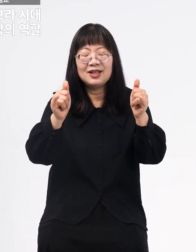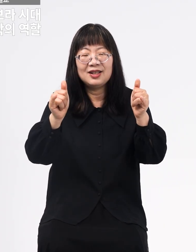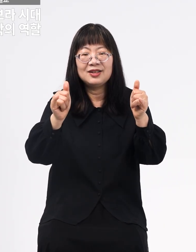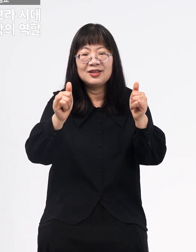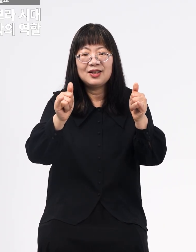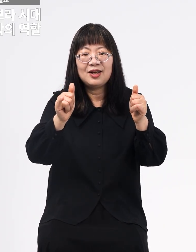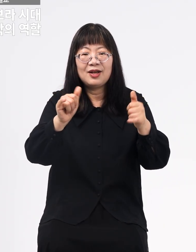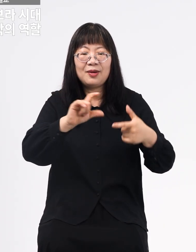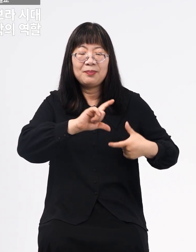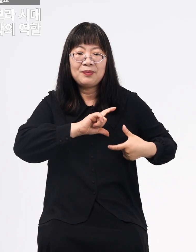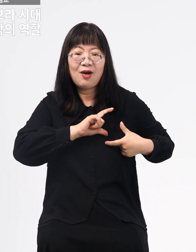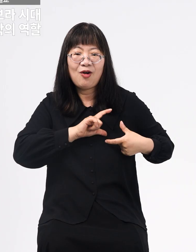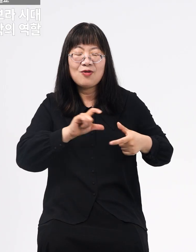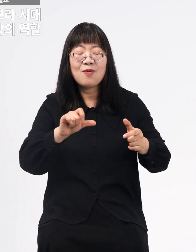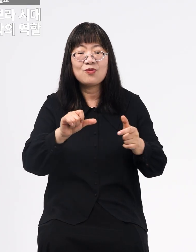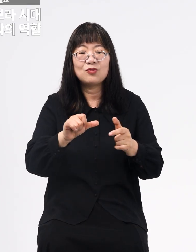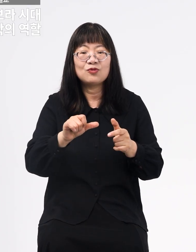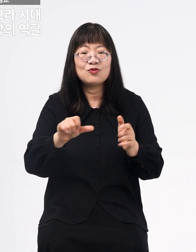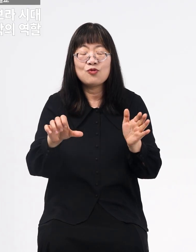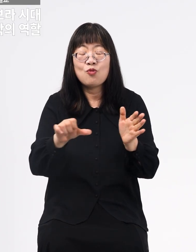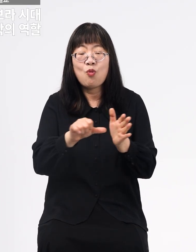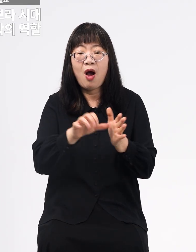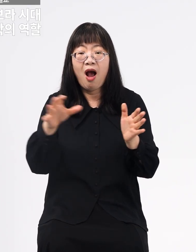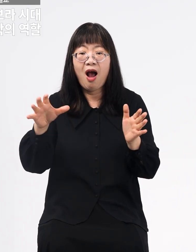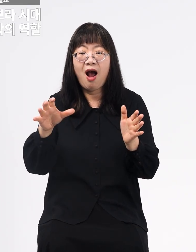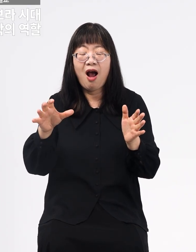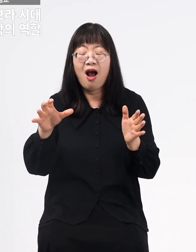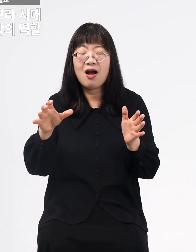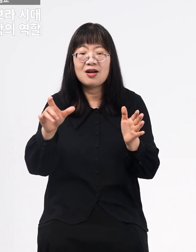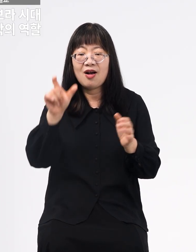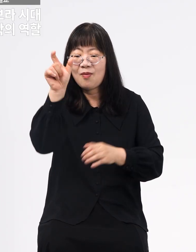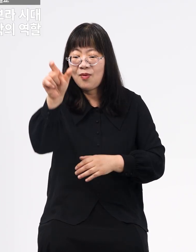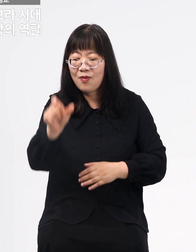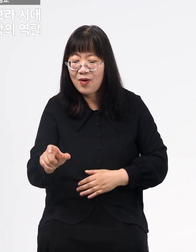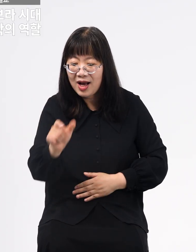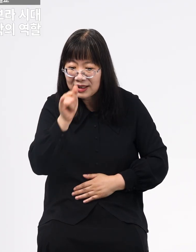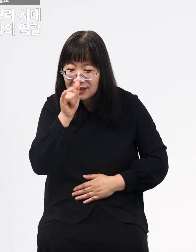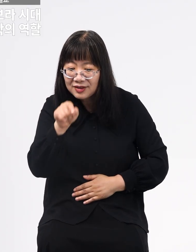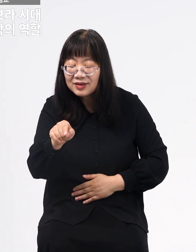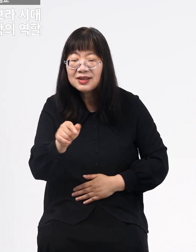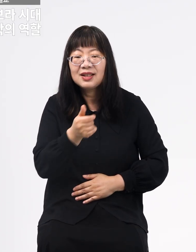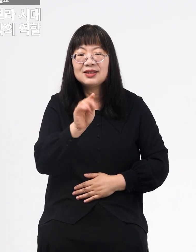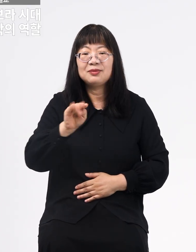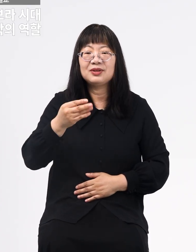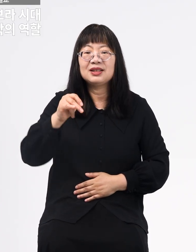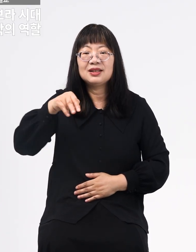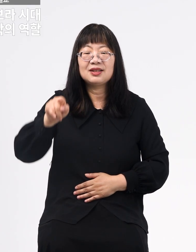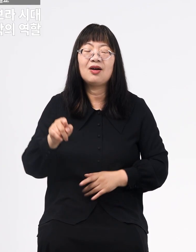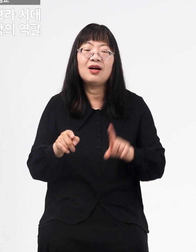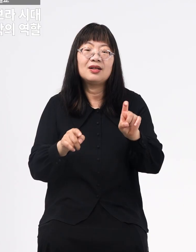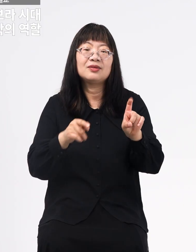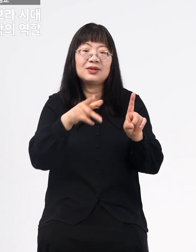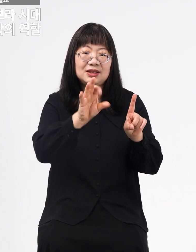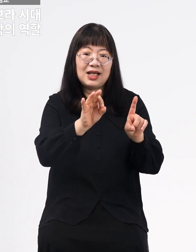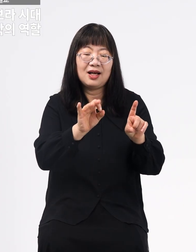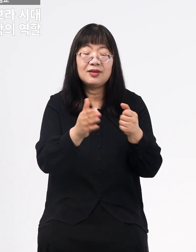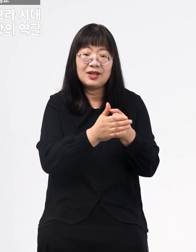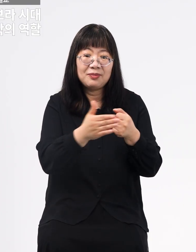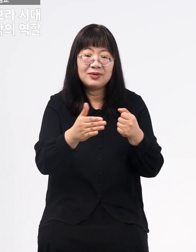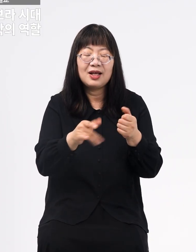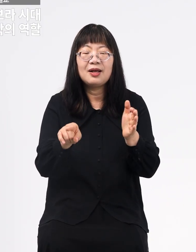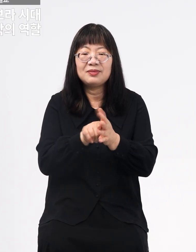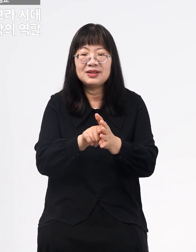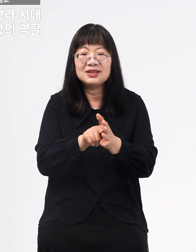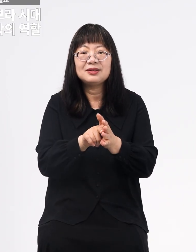전당처럼 헌정되어 있는 장이 히브리서 11장. 그래서 히브리서 11장은 소위 믿음의